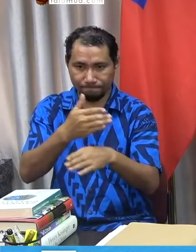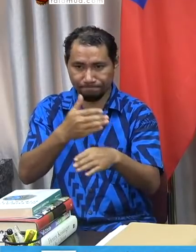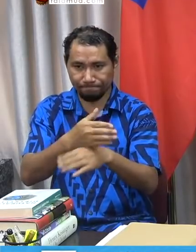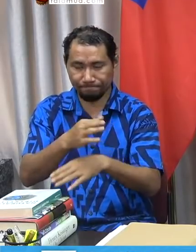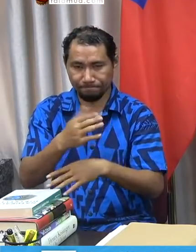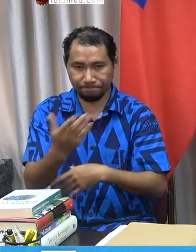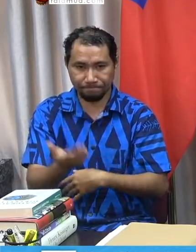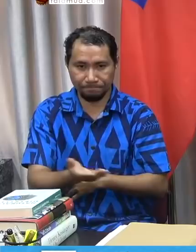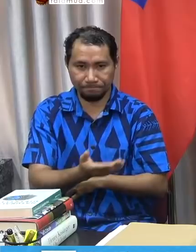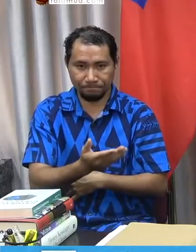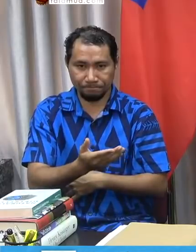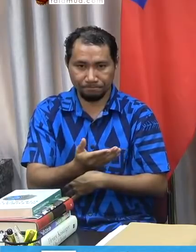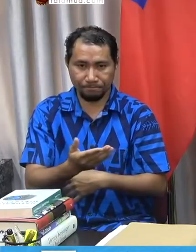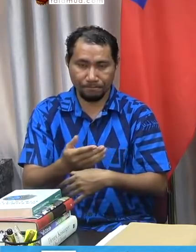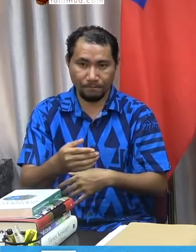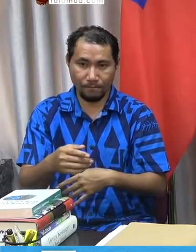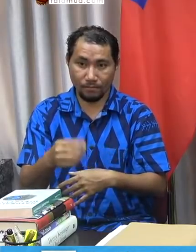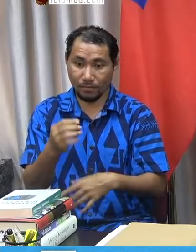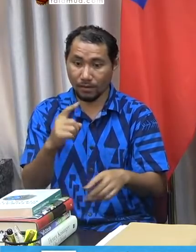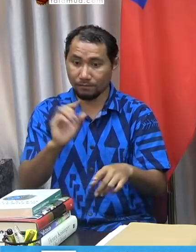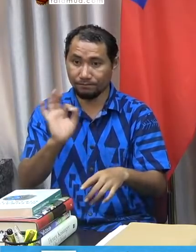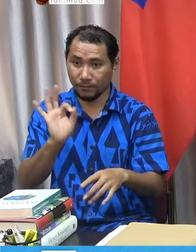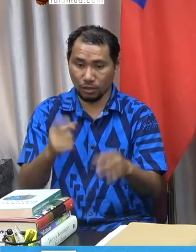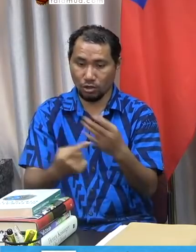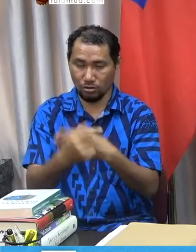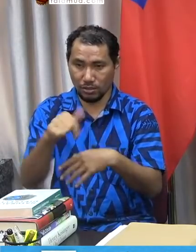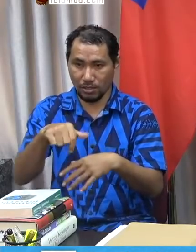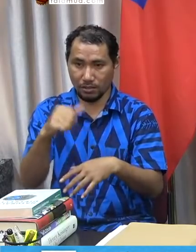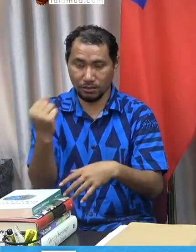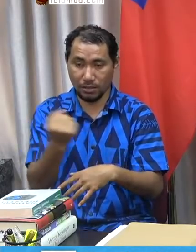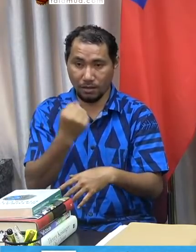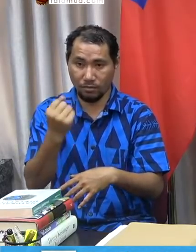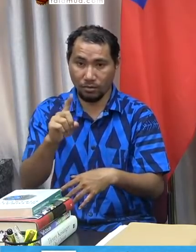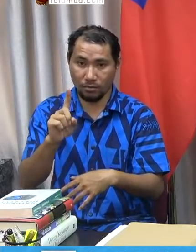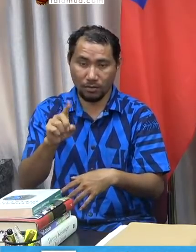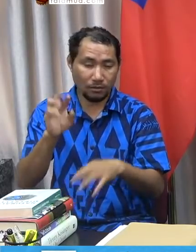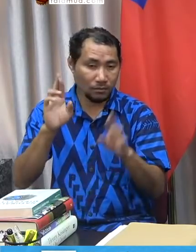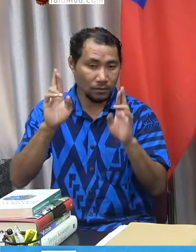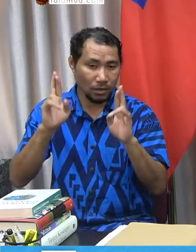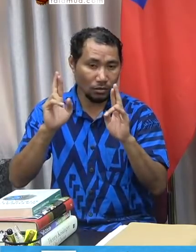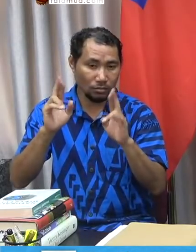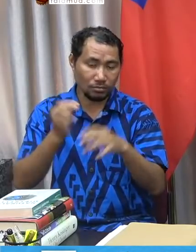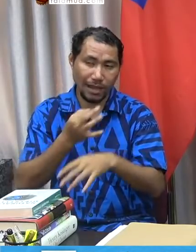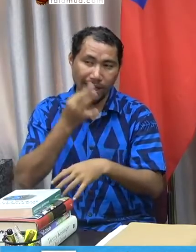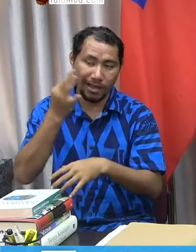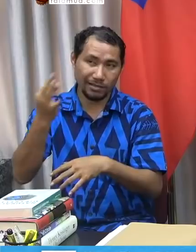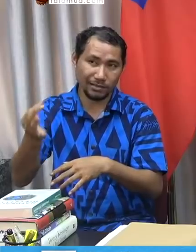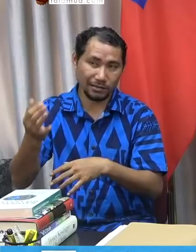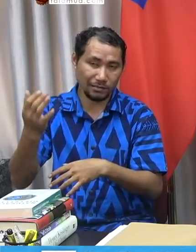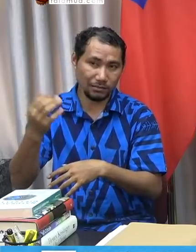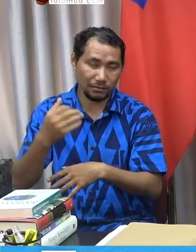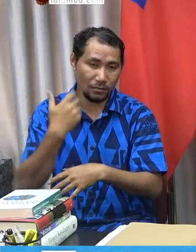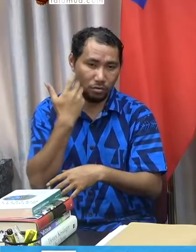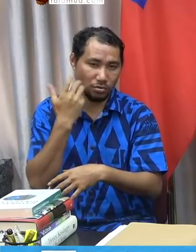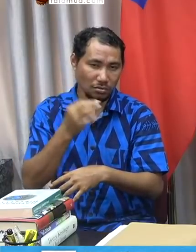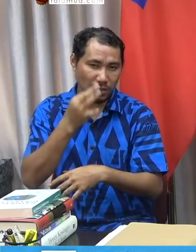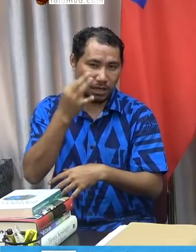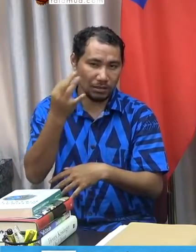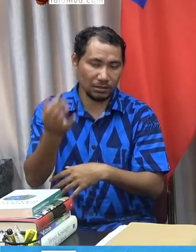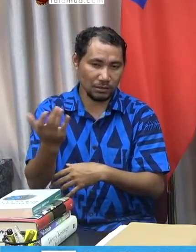ngata i o tātou lava tangata lo o wha moe i tālo sanga o lo tu watu i le vai taimi ma le vai